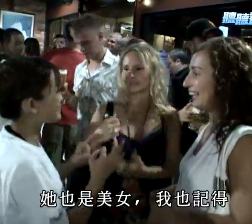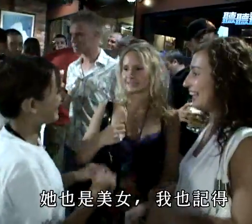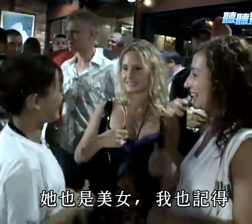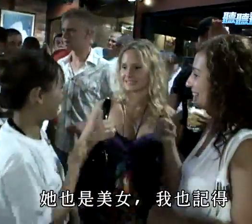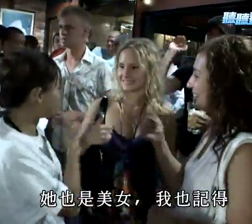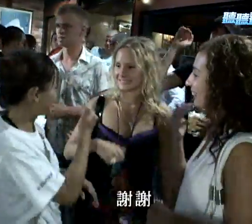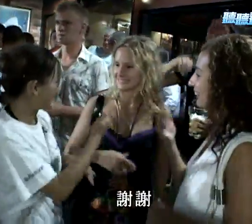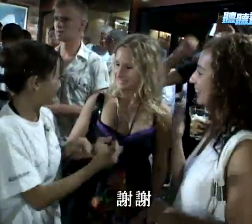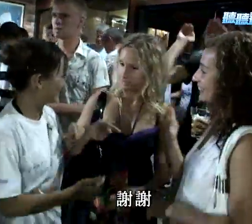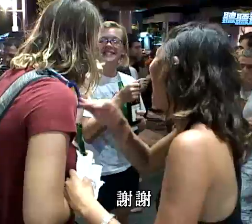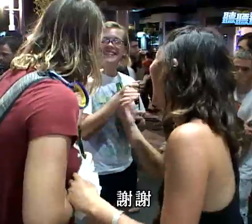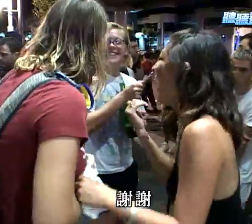谢谢。